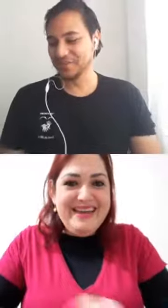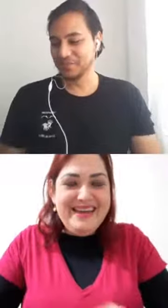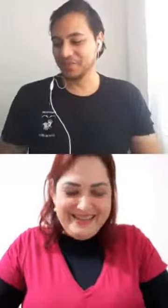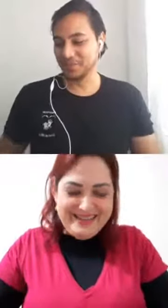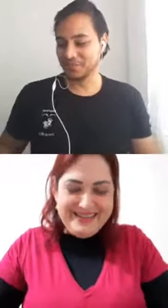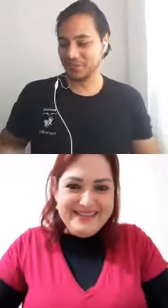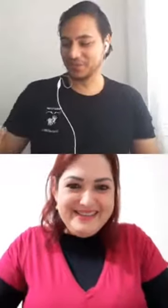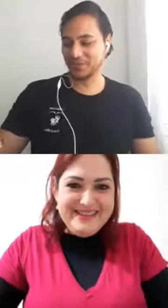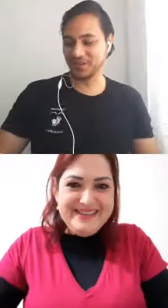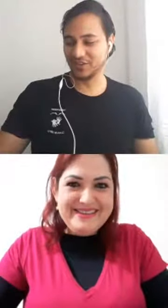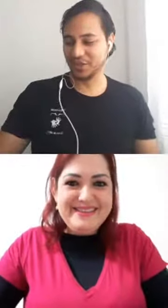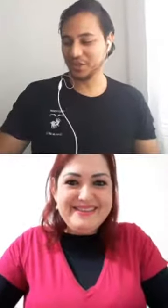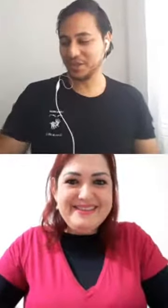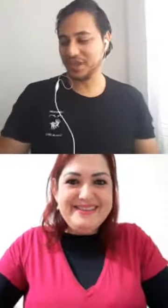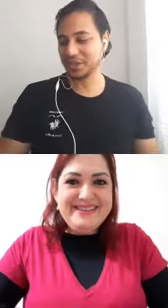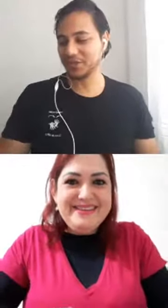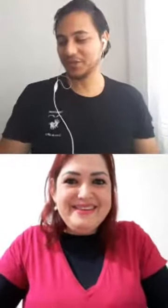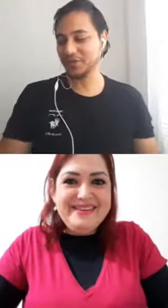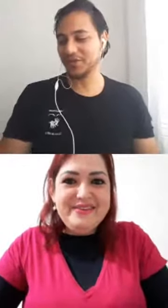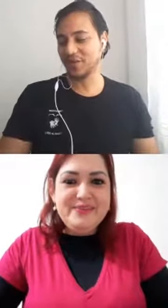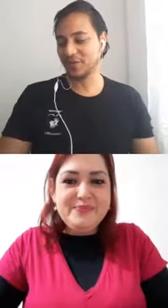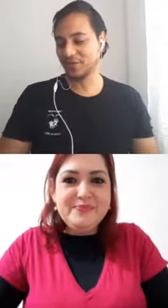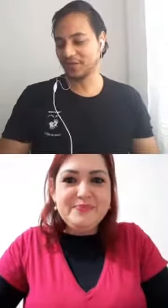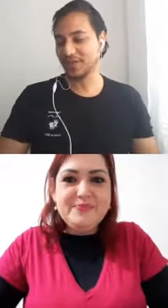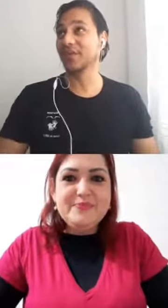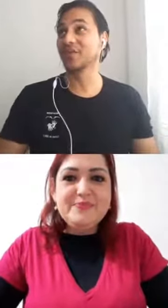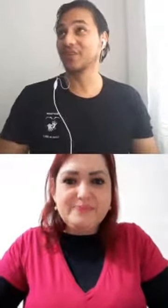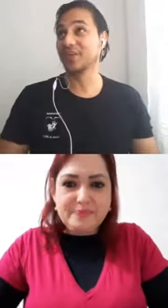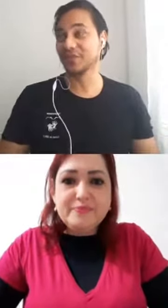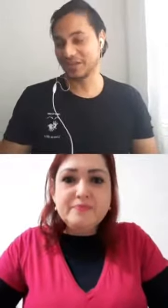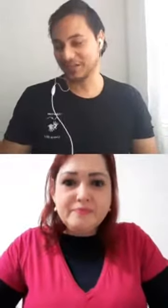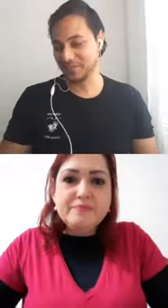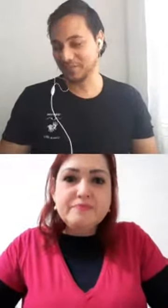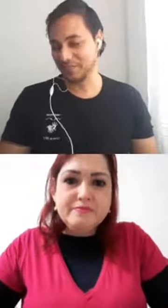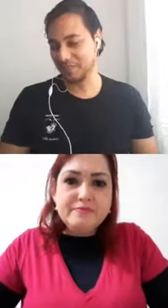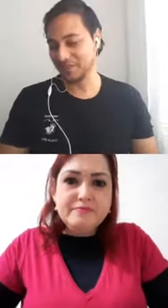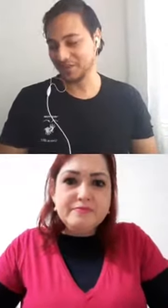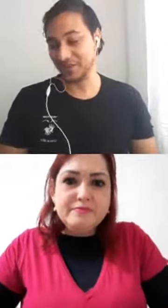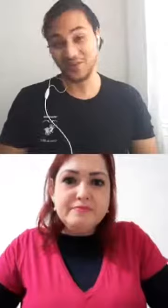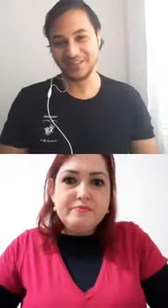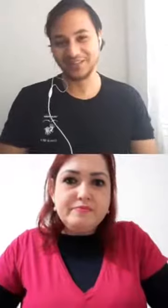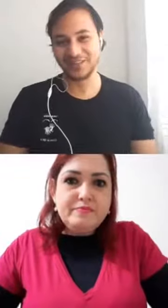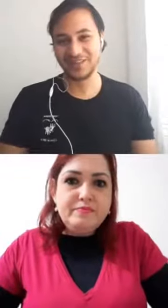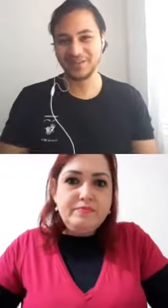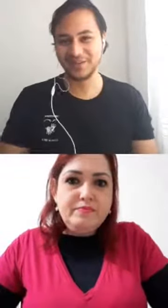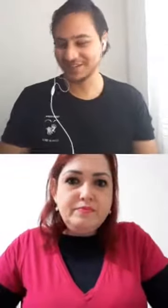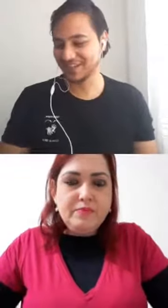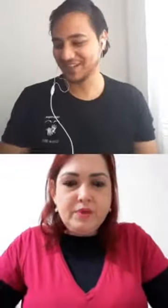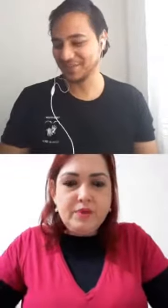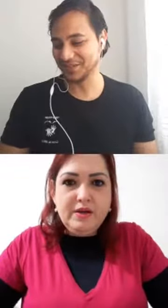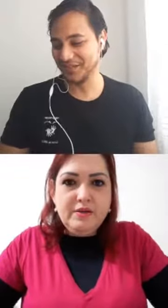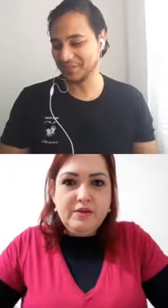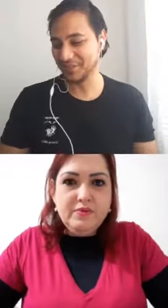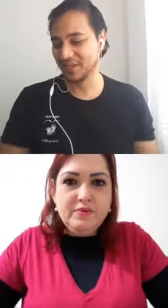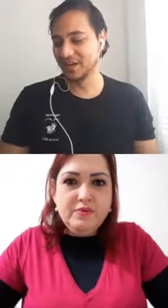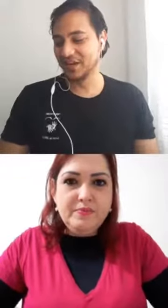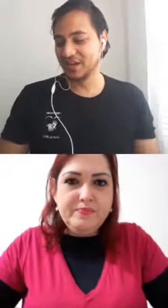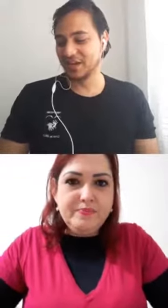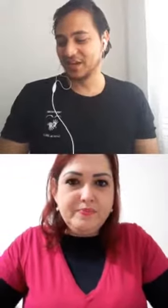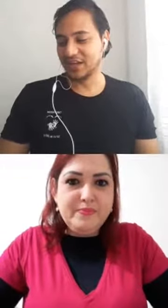Então, É, então, partindo aqui do código de ética, também podemos falar um pouco aqui, que eu acho que vai dar tempo. Já quase, falta 15 minutos aí, passou